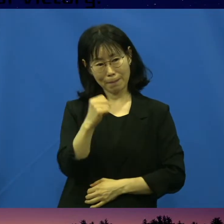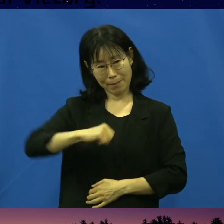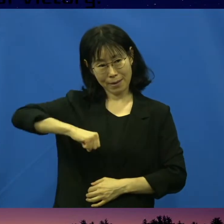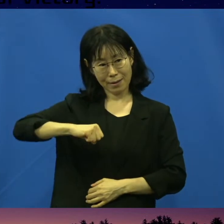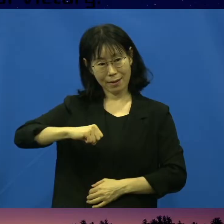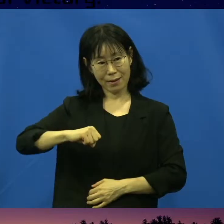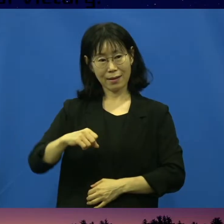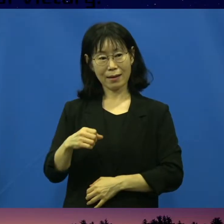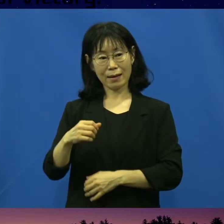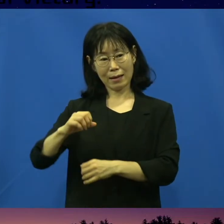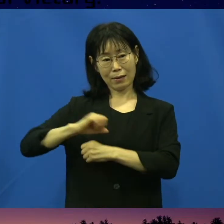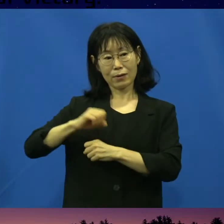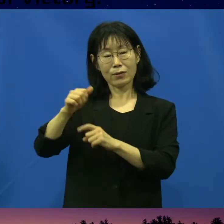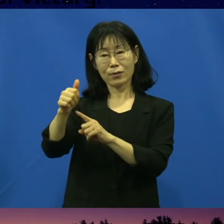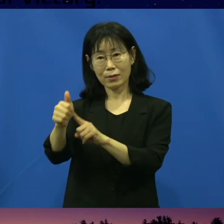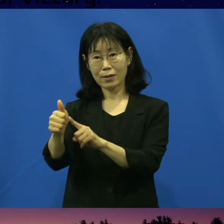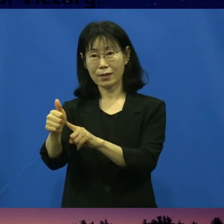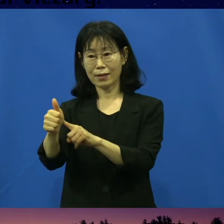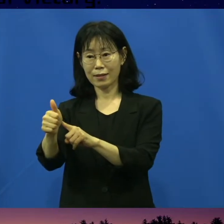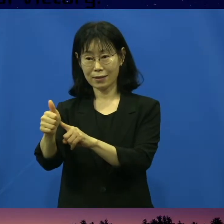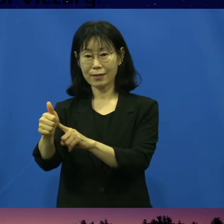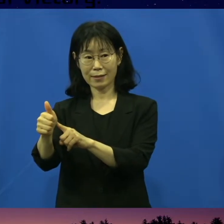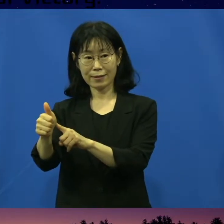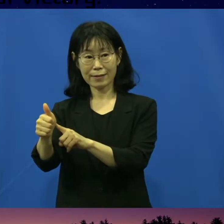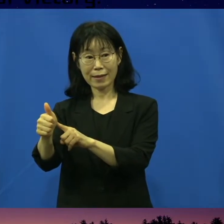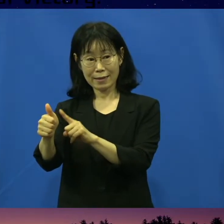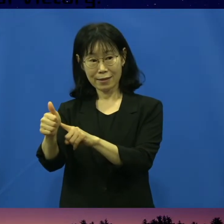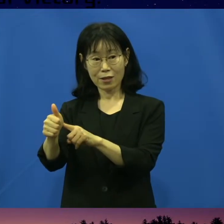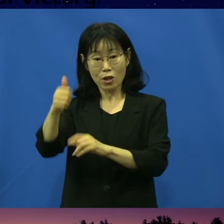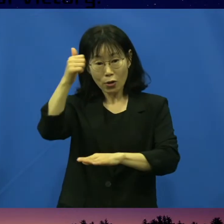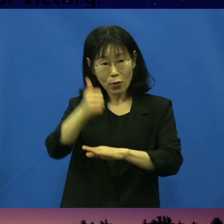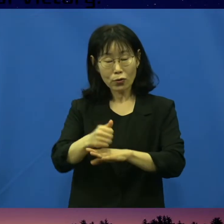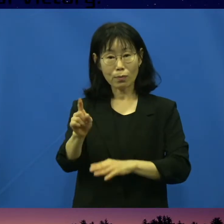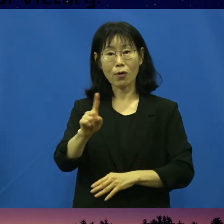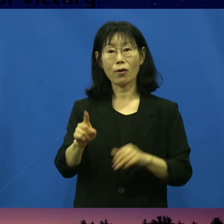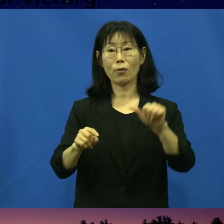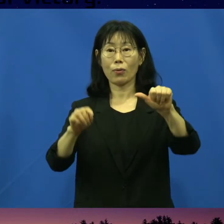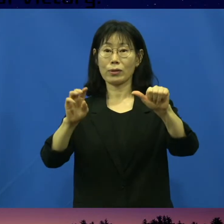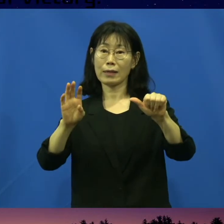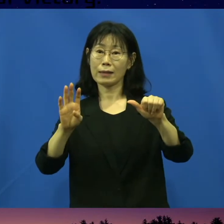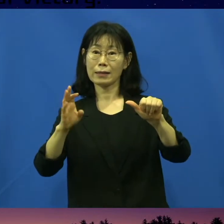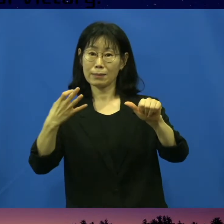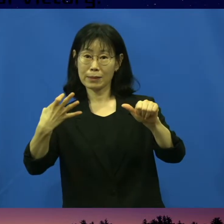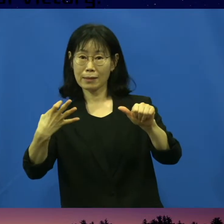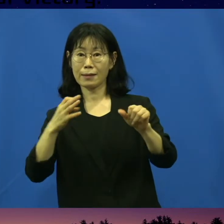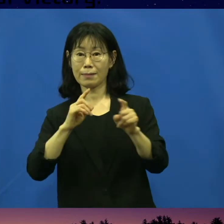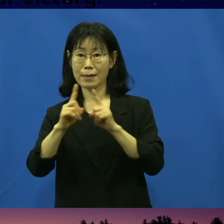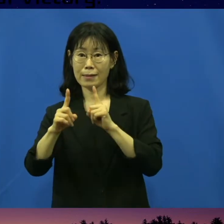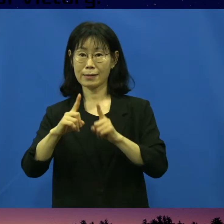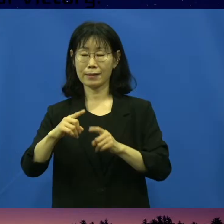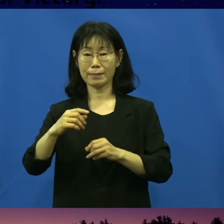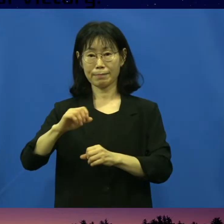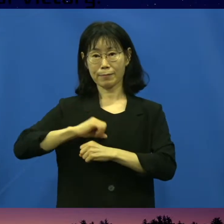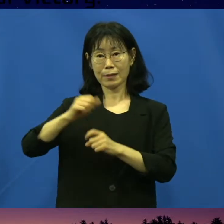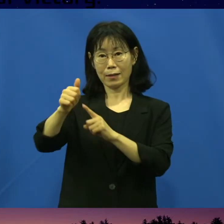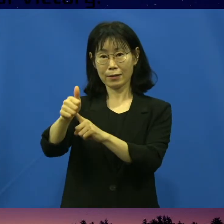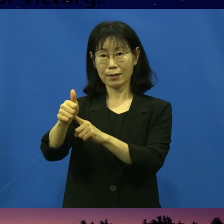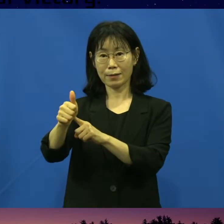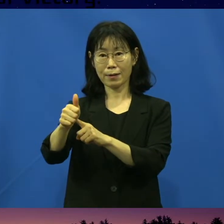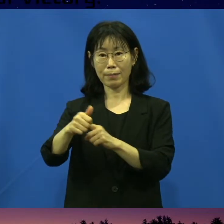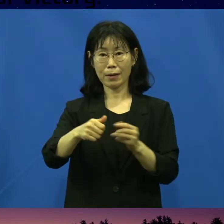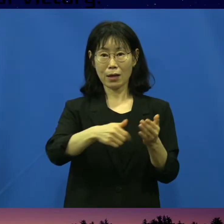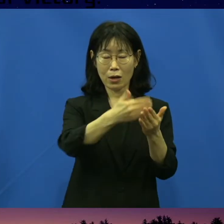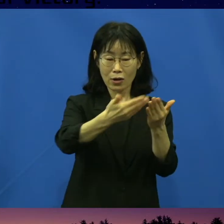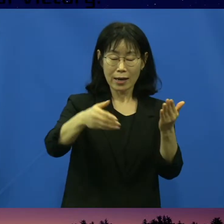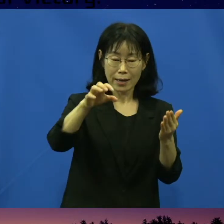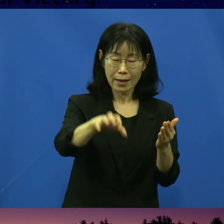이끌려 엘리사가 순종. 엘리사가 말한 대로 순종하고 14절에 보면 나아만이 이에 내려가서 하나님의 말, 사람의